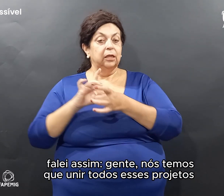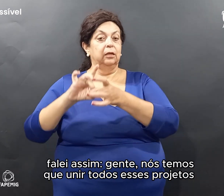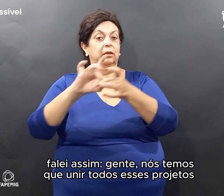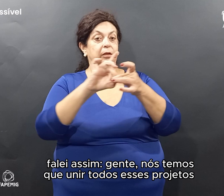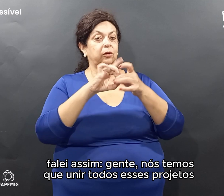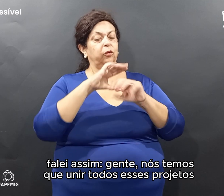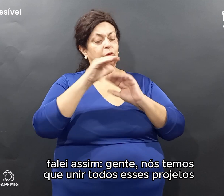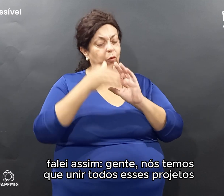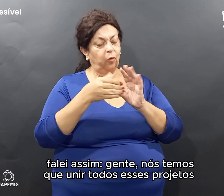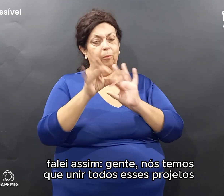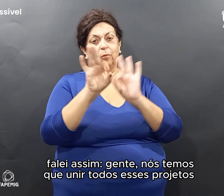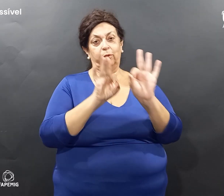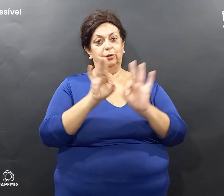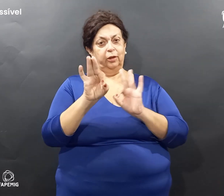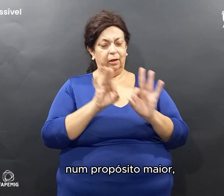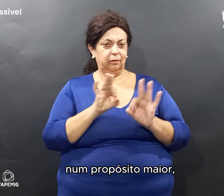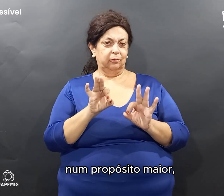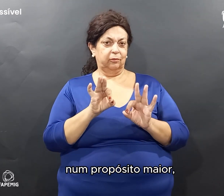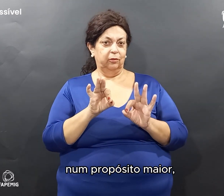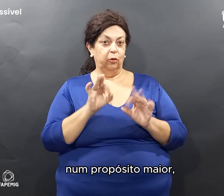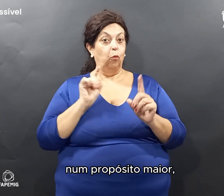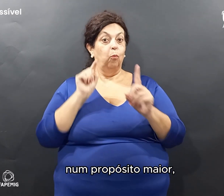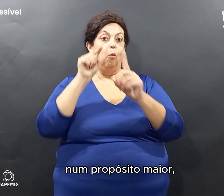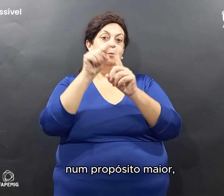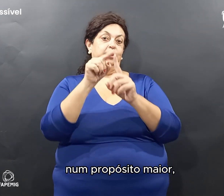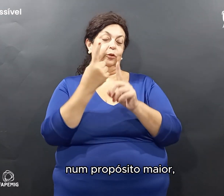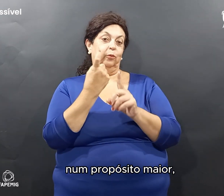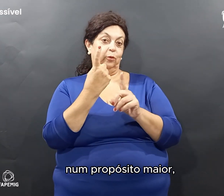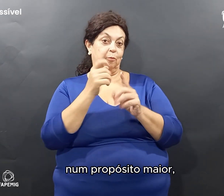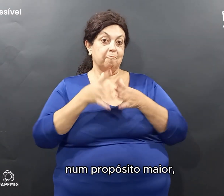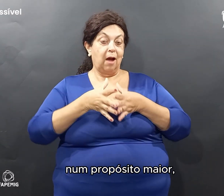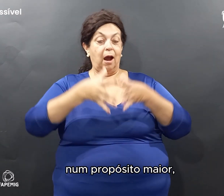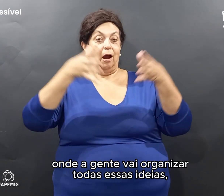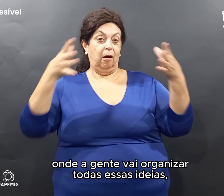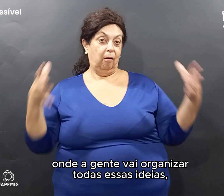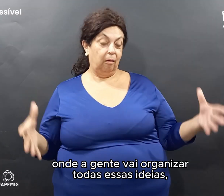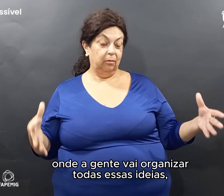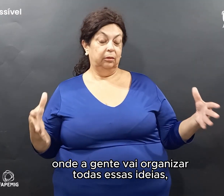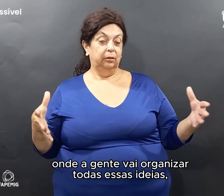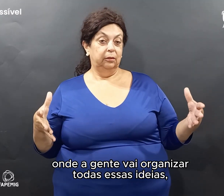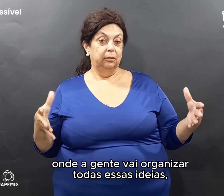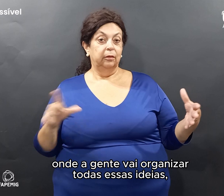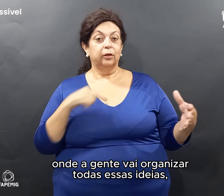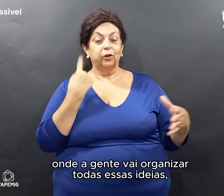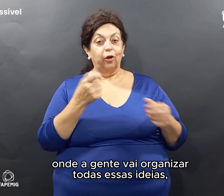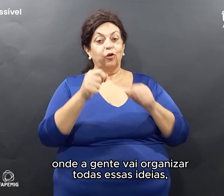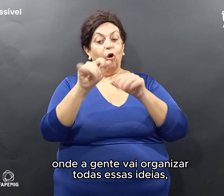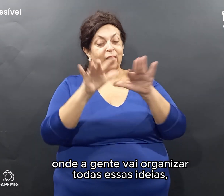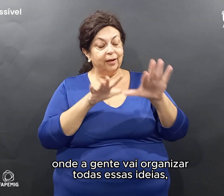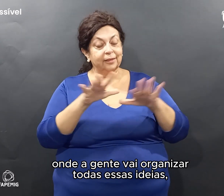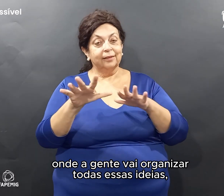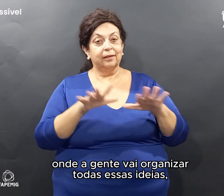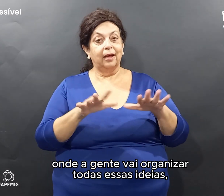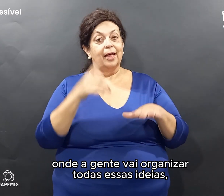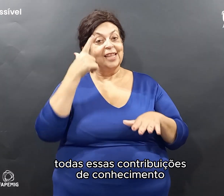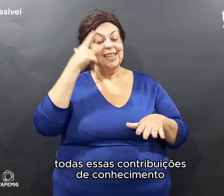esses projetos aí num propósito maior, né, onde a gente organizar todas essas ideias, todas